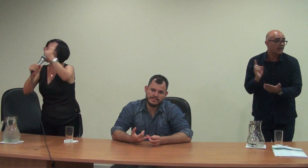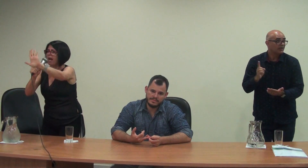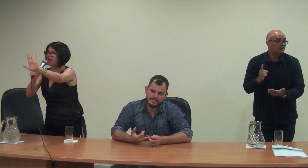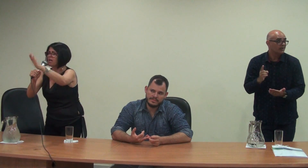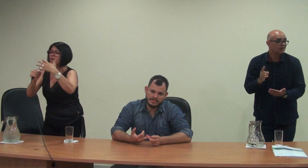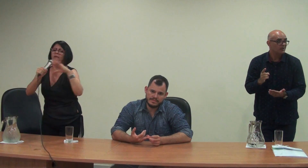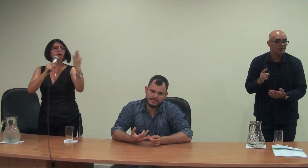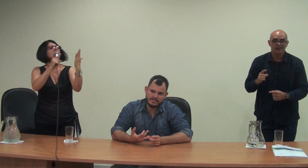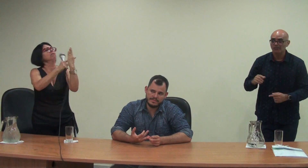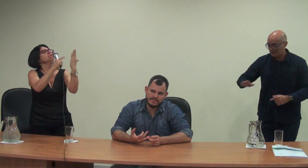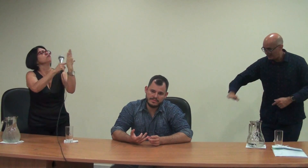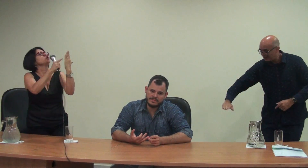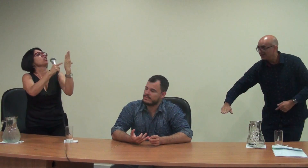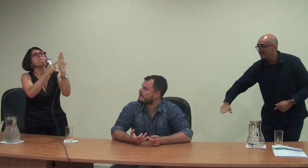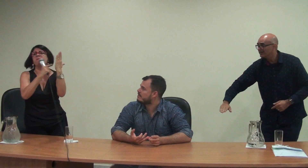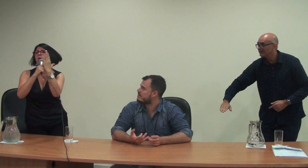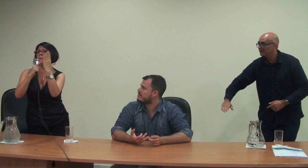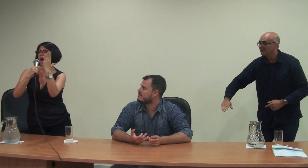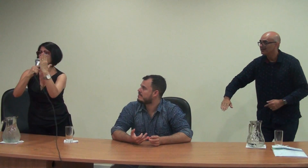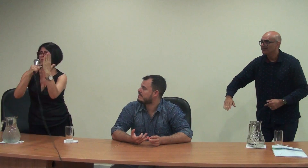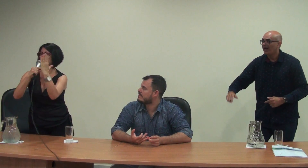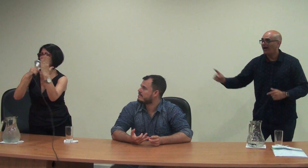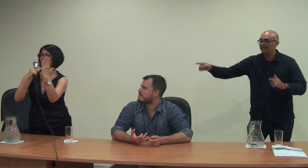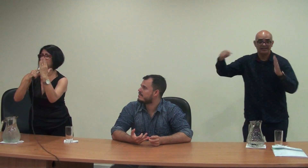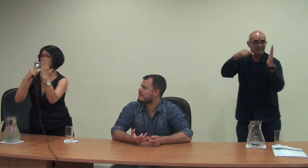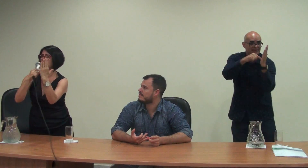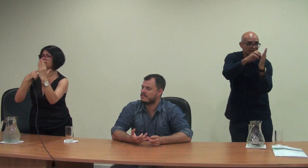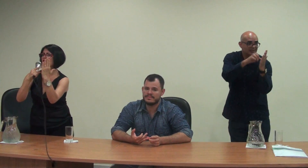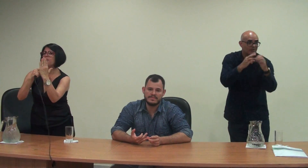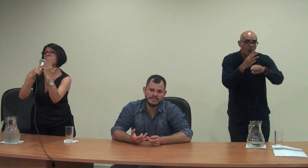Aí eu falei, peraí. Chamei meu pai,